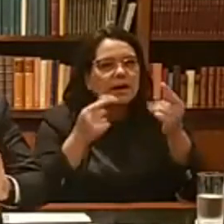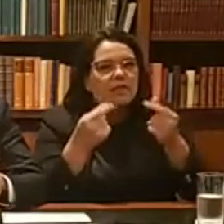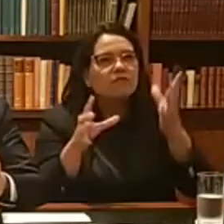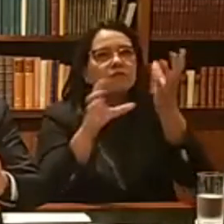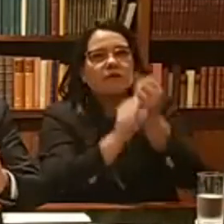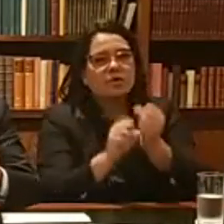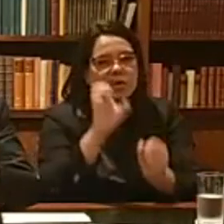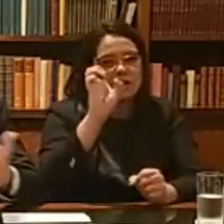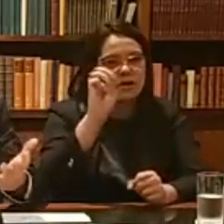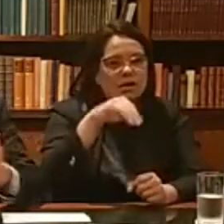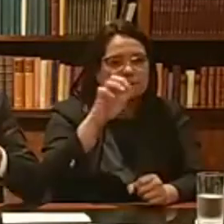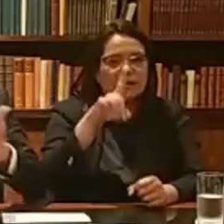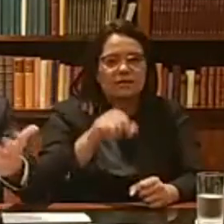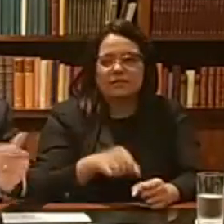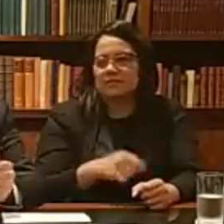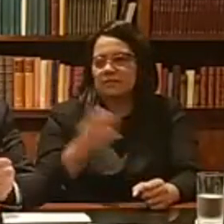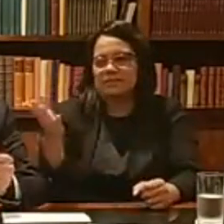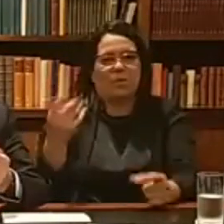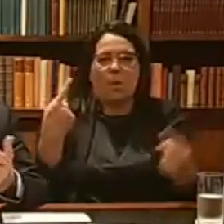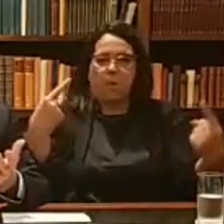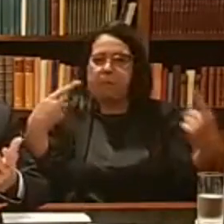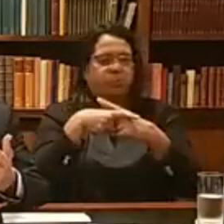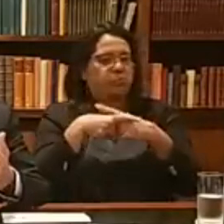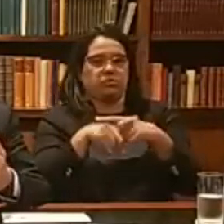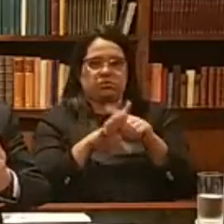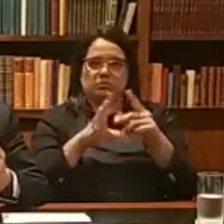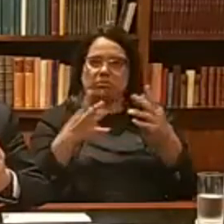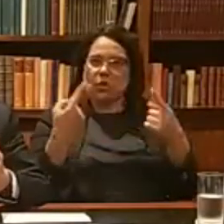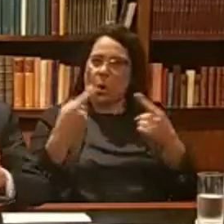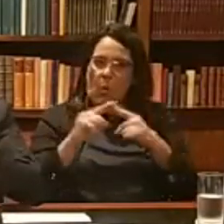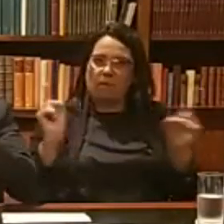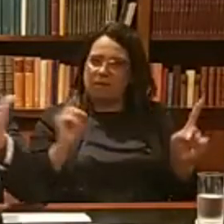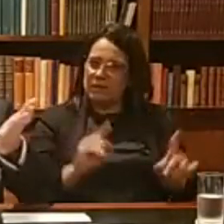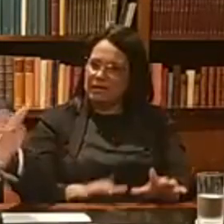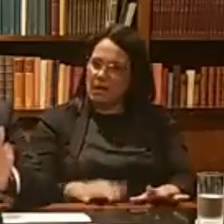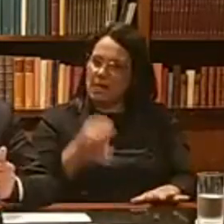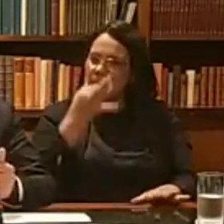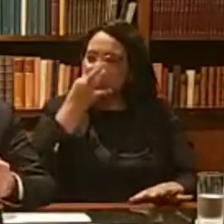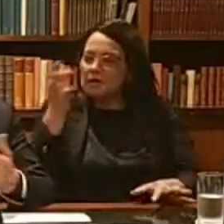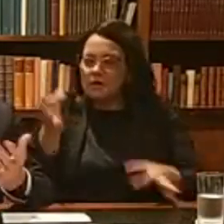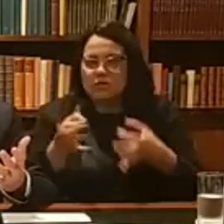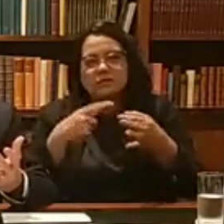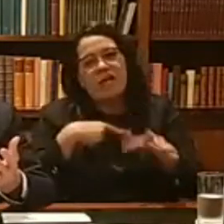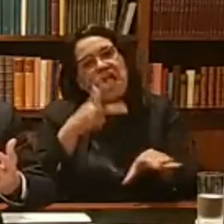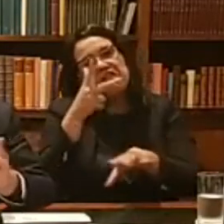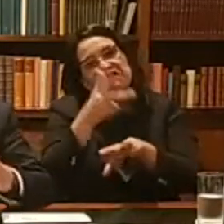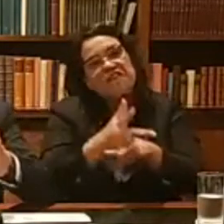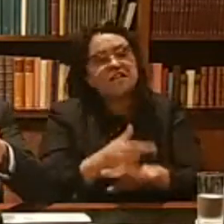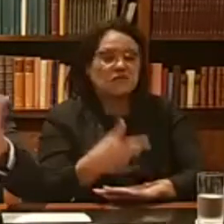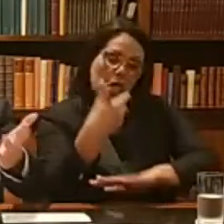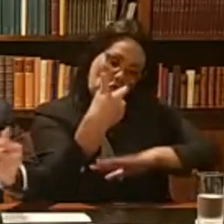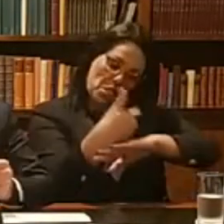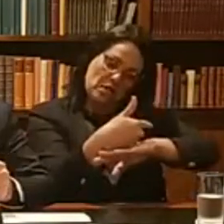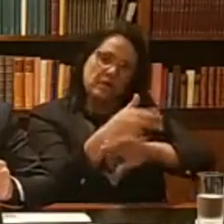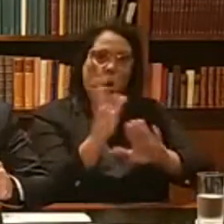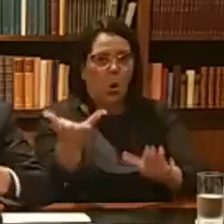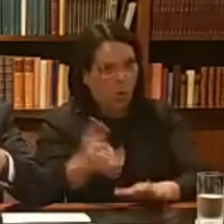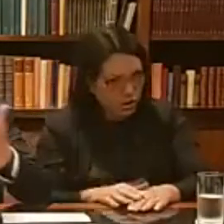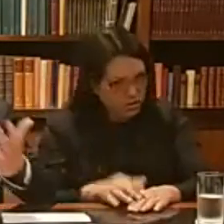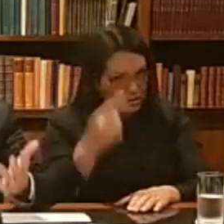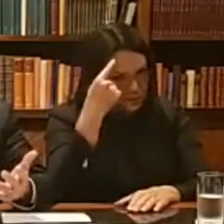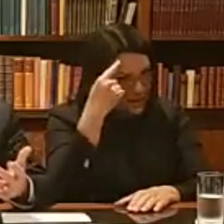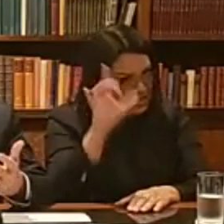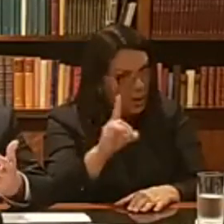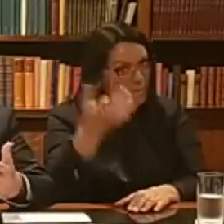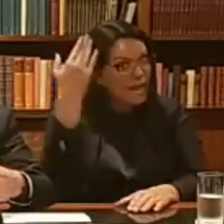de bancada. Completamente incoerente, ô Samuel Moreira. Você vai ter o um videozinho aí, só que hoje em dia, né, não é mais televisão, que a gente